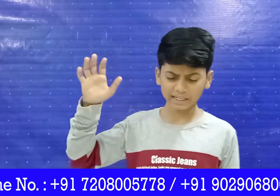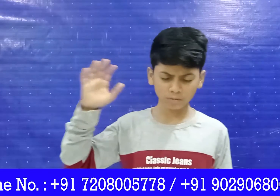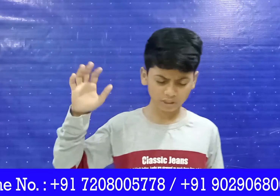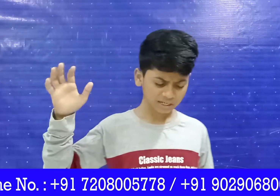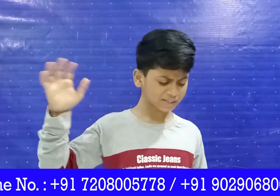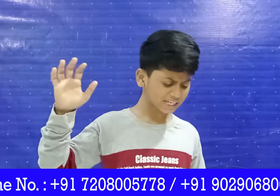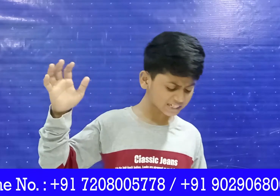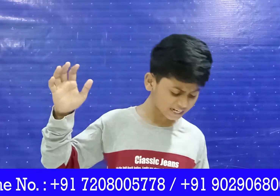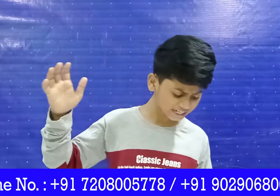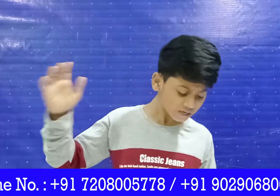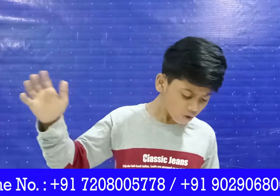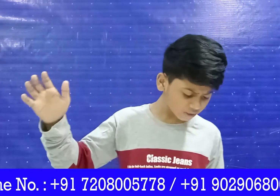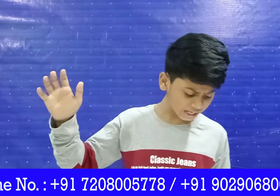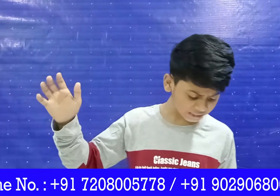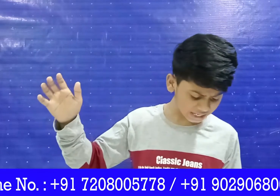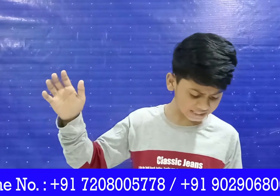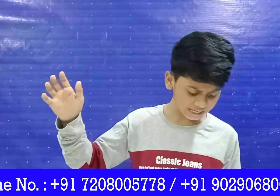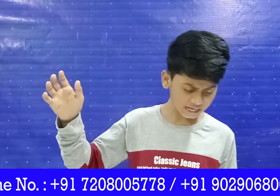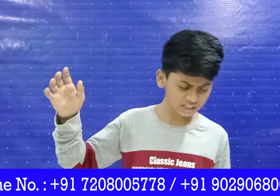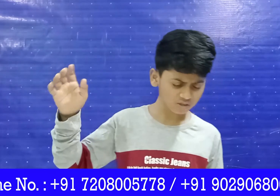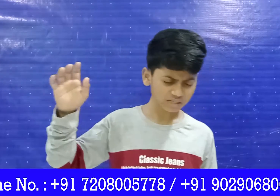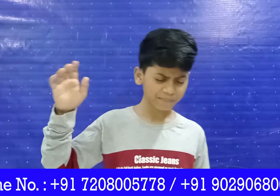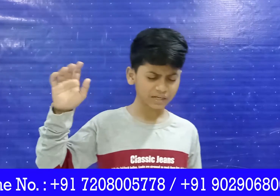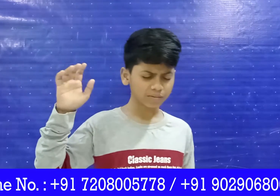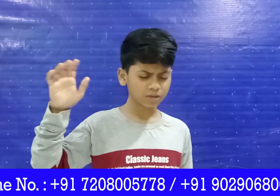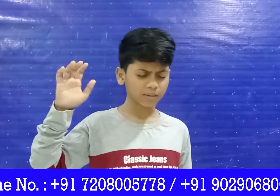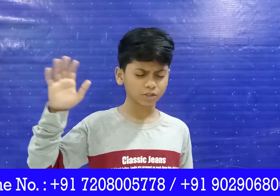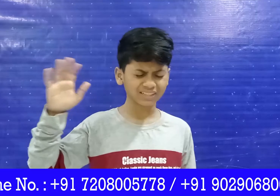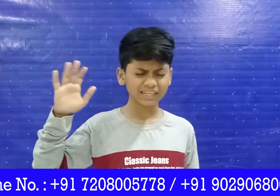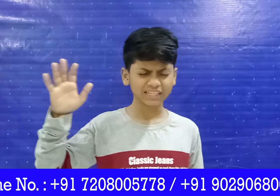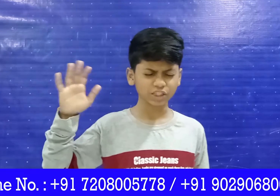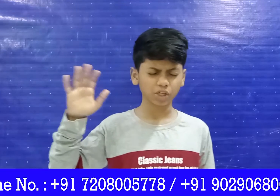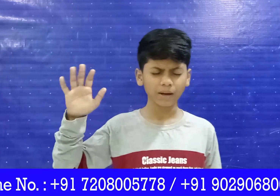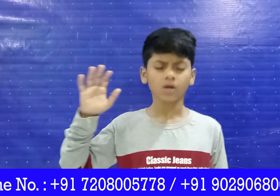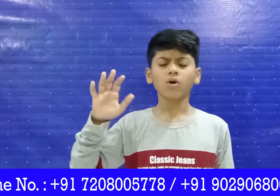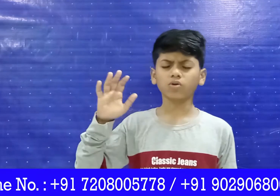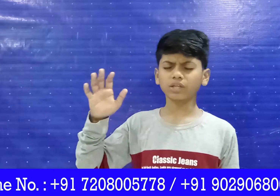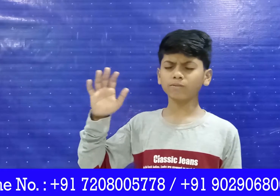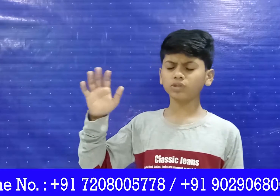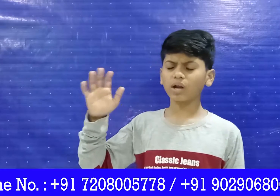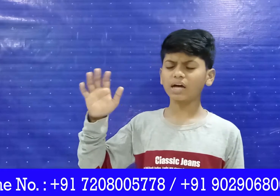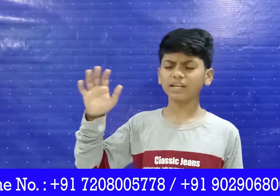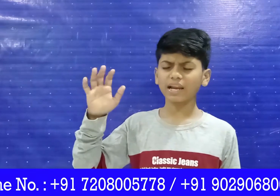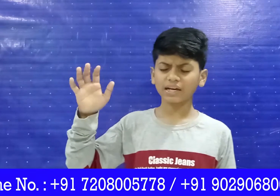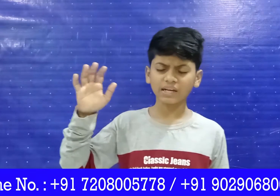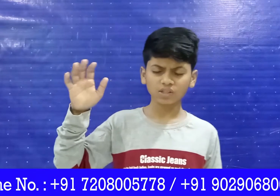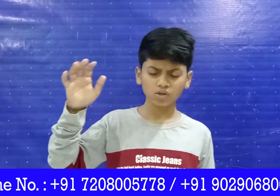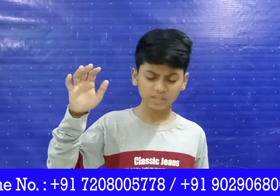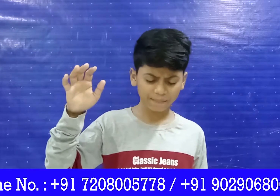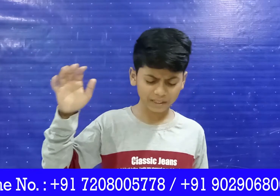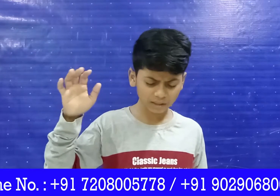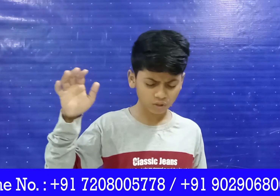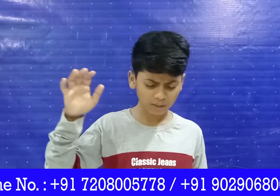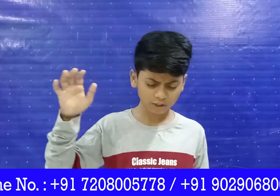বটা কাবাল রাটে কবো শকারা বাড়ি আন্দ্রে এলাকা ওরি হান্দ্রে লাস করা হান্দ্রে লোস করে পান্ডাল গুন্ডাল বাচ্চান দলি কদিন তরিবা ও কোন দ্বারা বুসে ওরা হান্দ্রে এলাকা রি